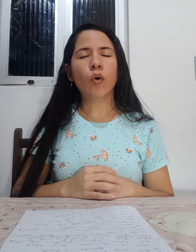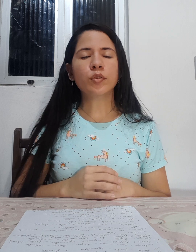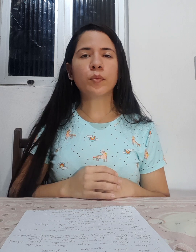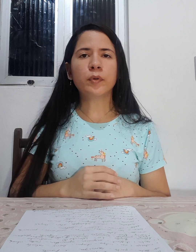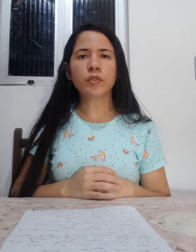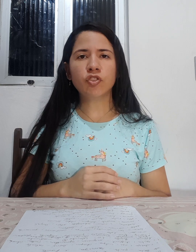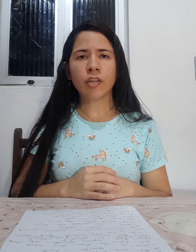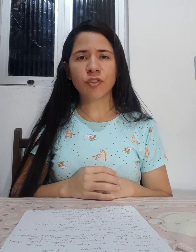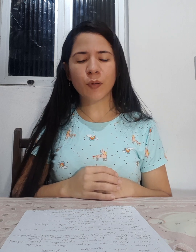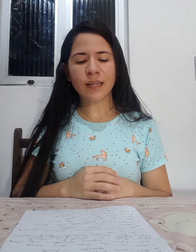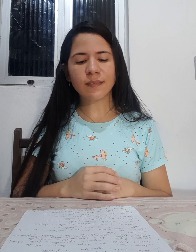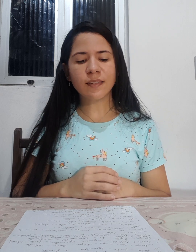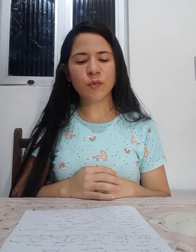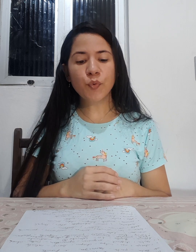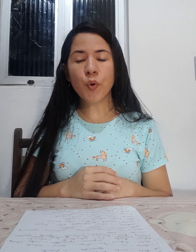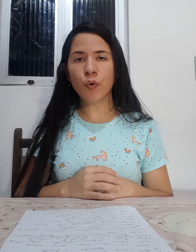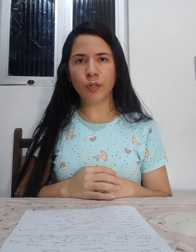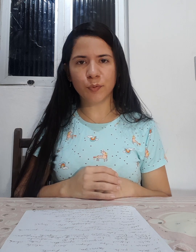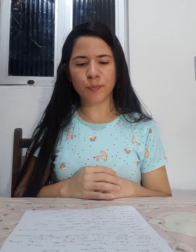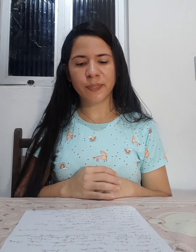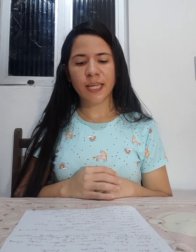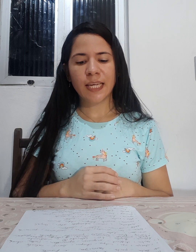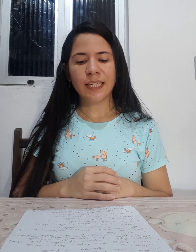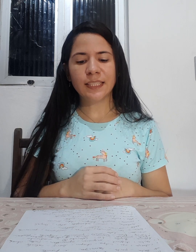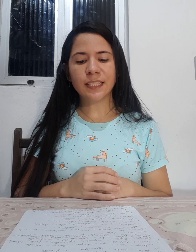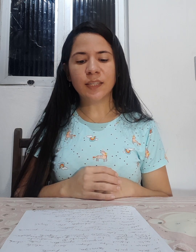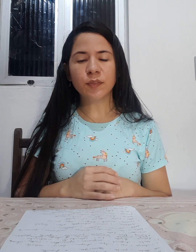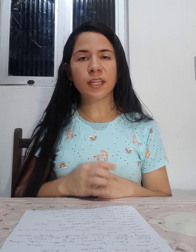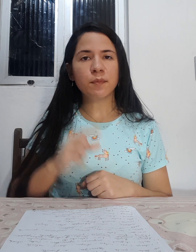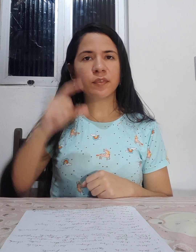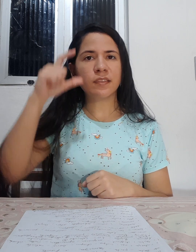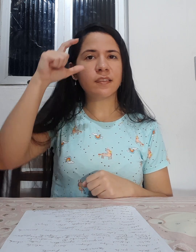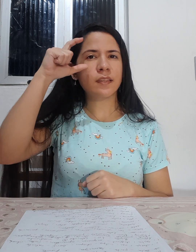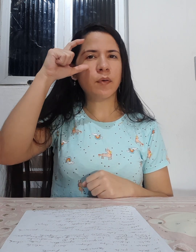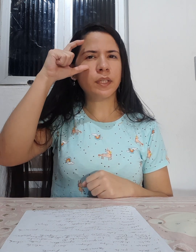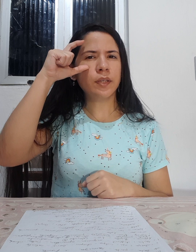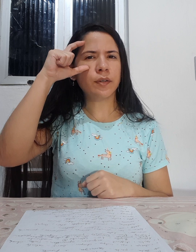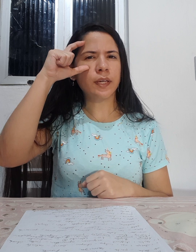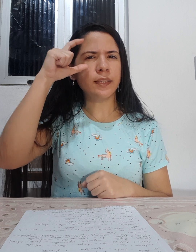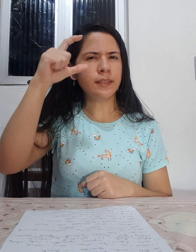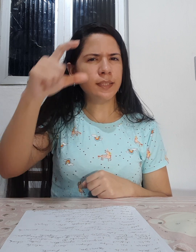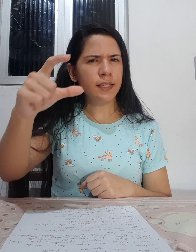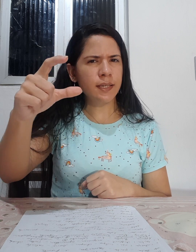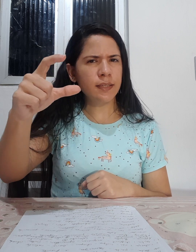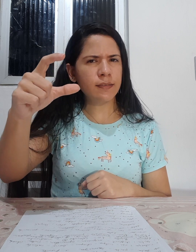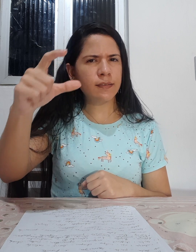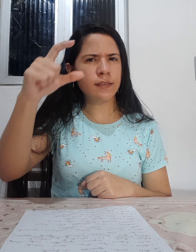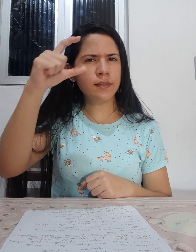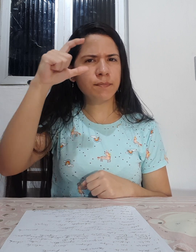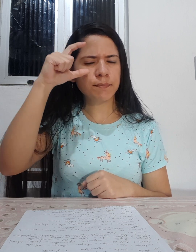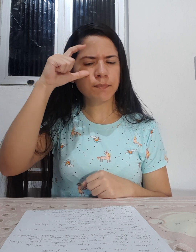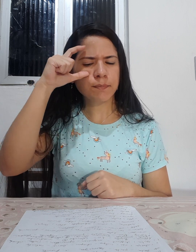Outro ponto de articulação, o olho. Então, temos esse sinal aqui, ó, que é interesse,